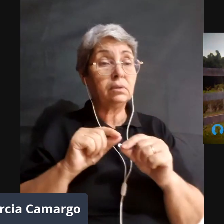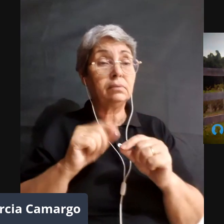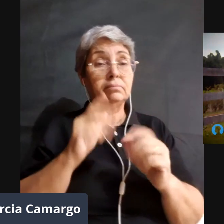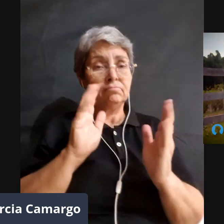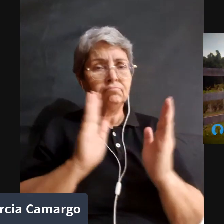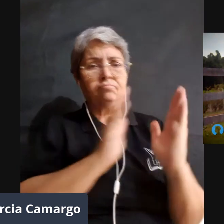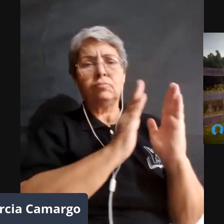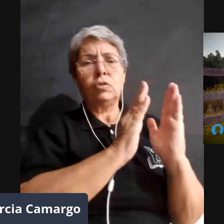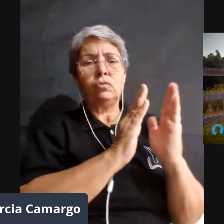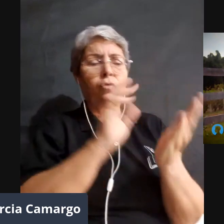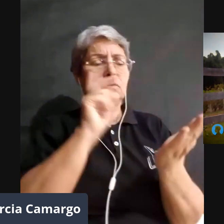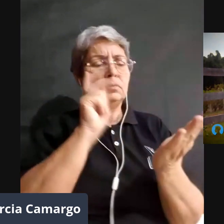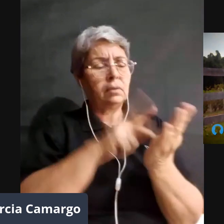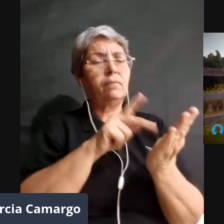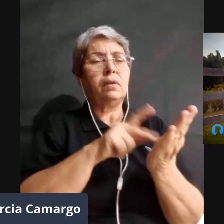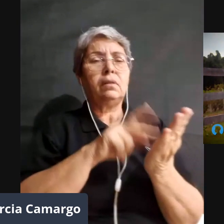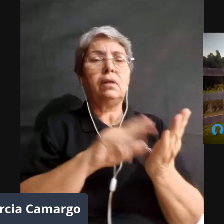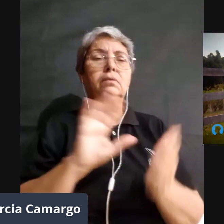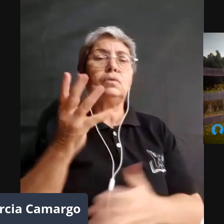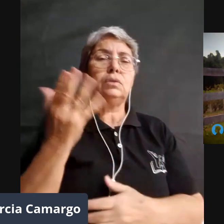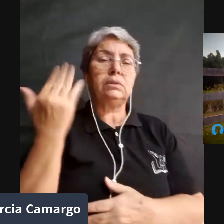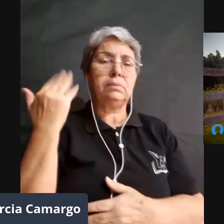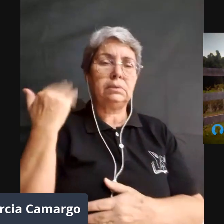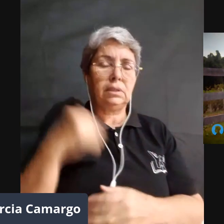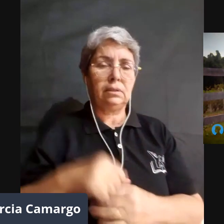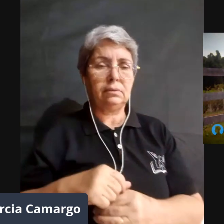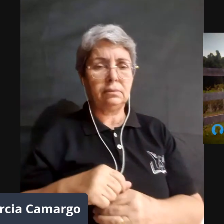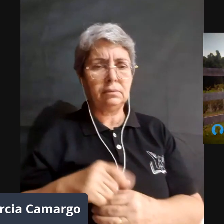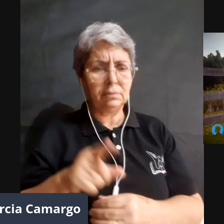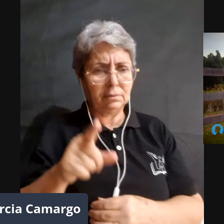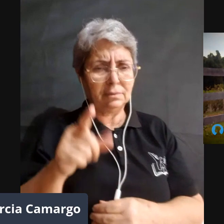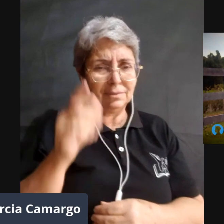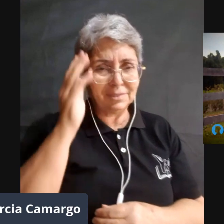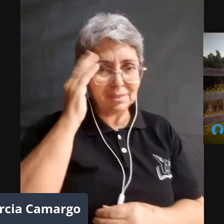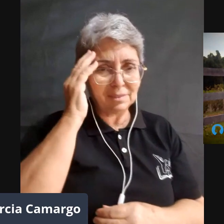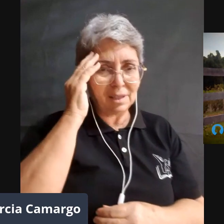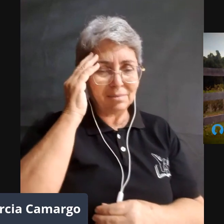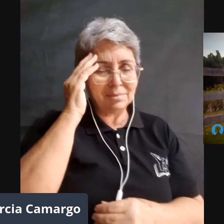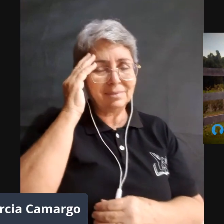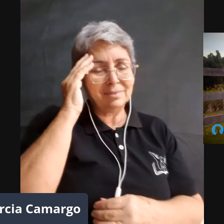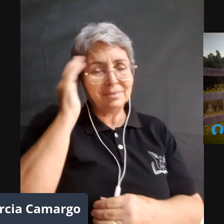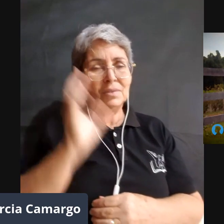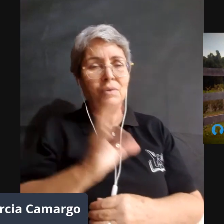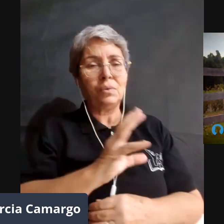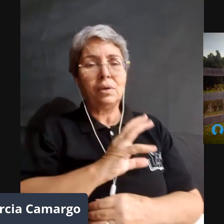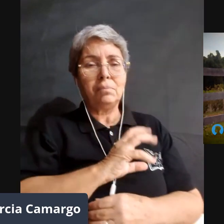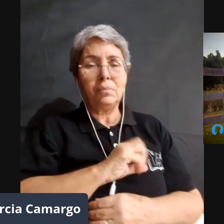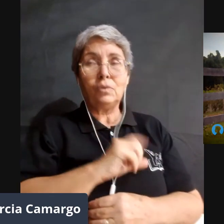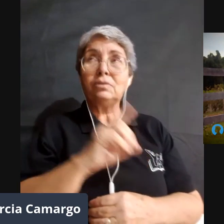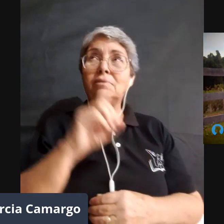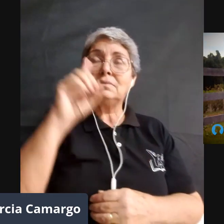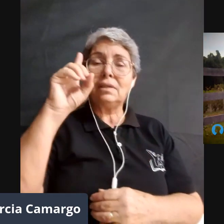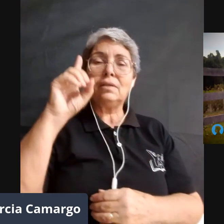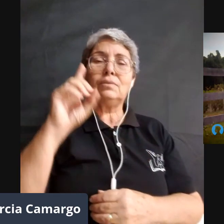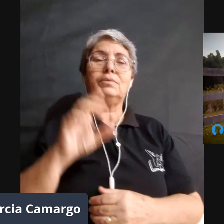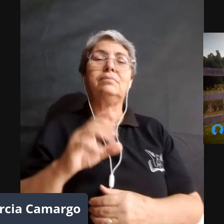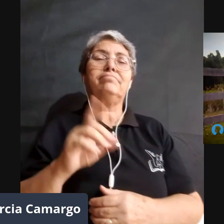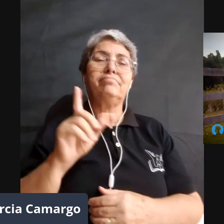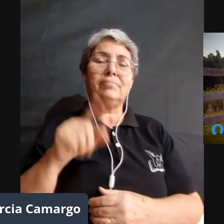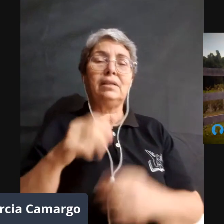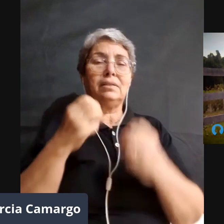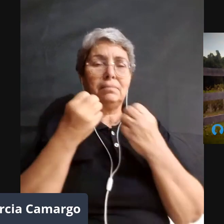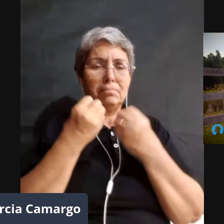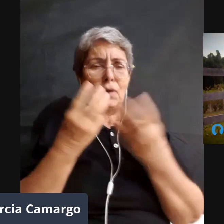verdade. Sabe, meus irmãos, o amor de Deus requer que o evangelho de boas novas eternas vá ao mundo